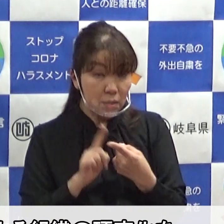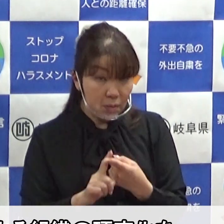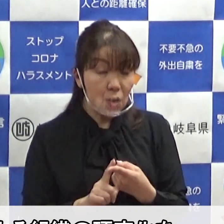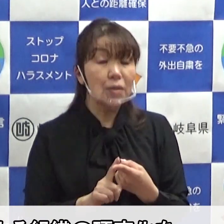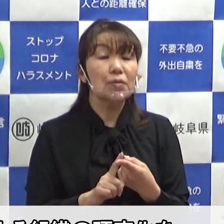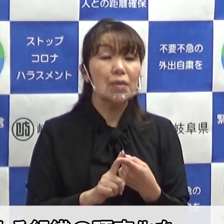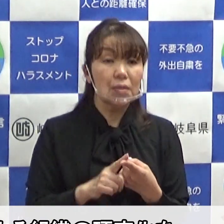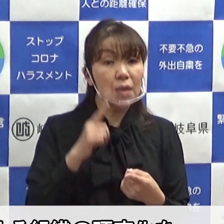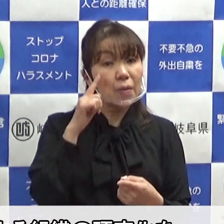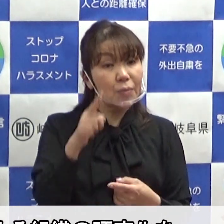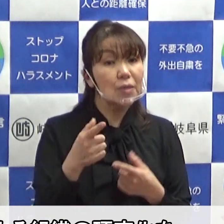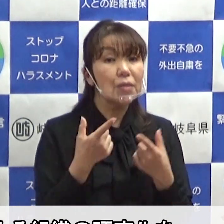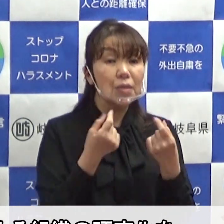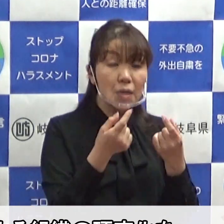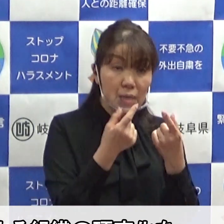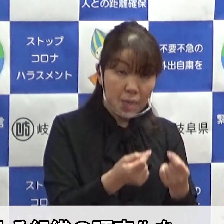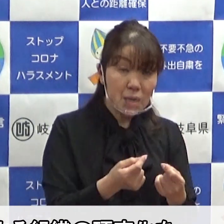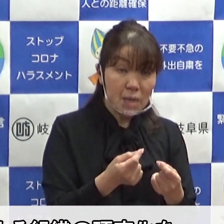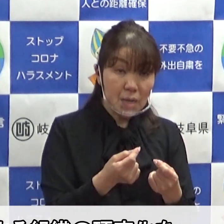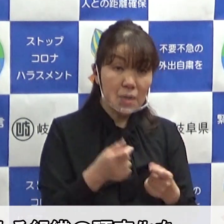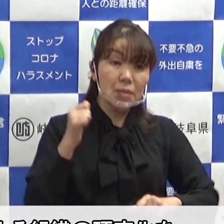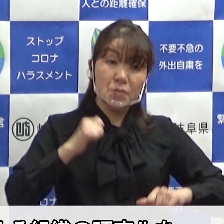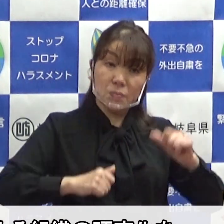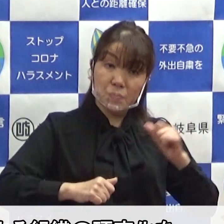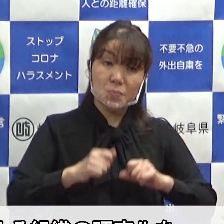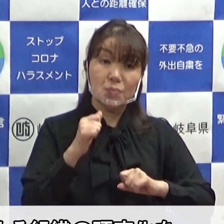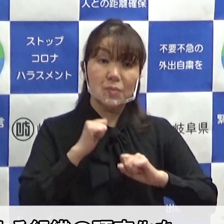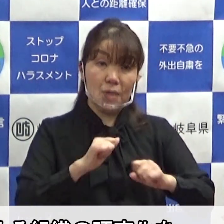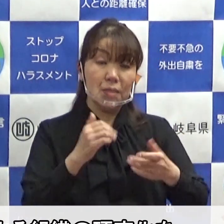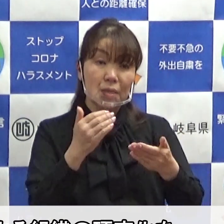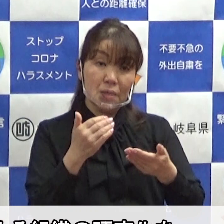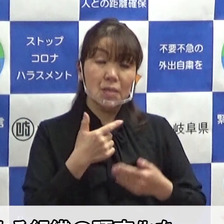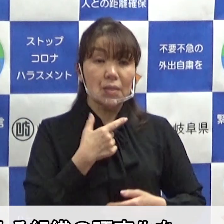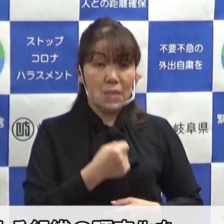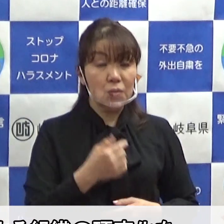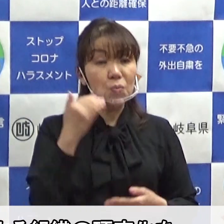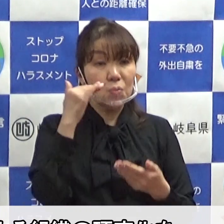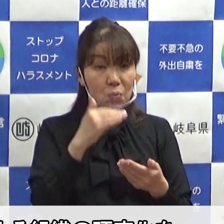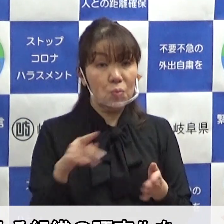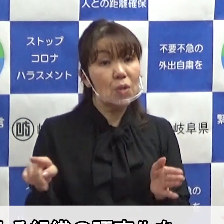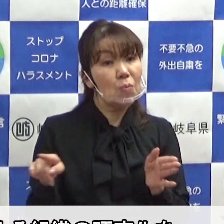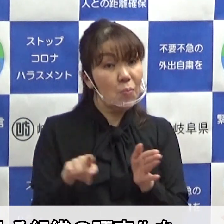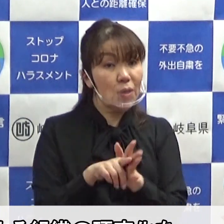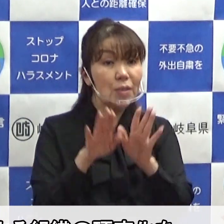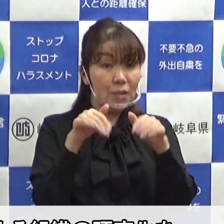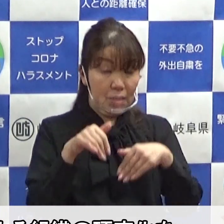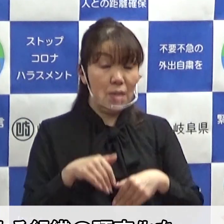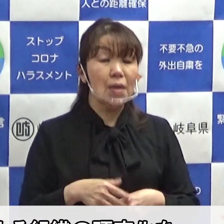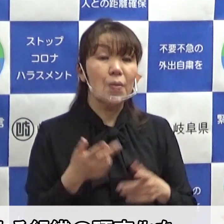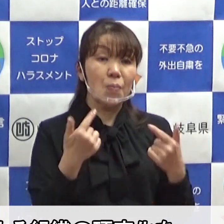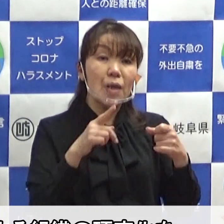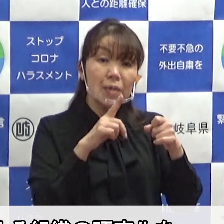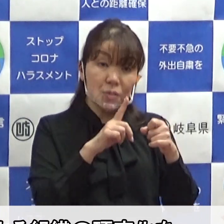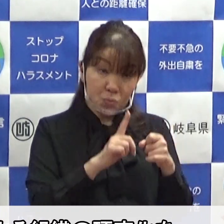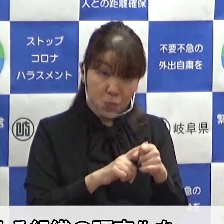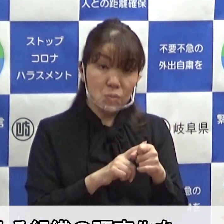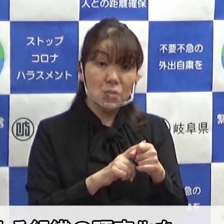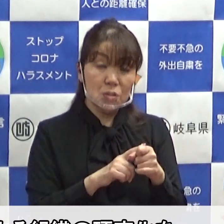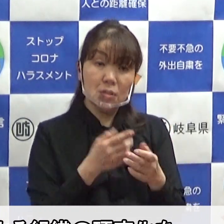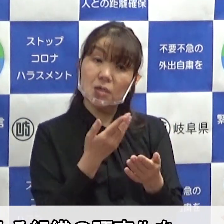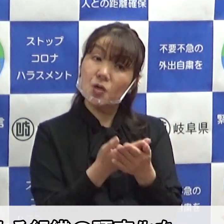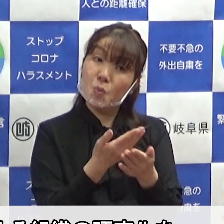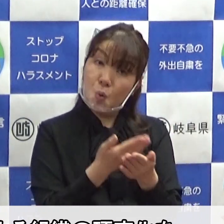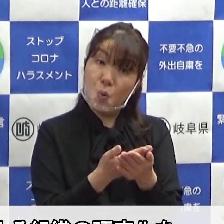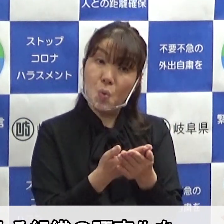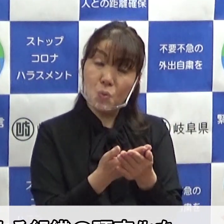らこう、それに合わせてこう臨機応変にやっていくというようなことは、やってきておりますし、毎年機構改革的なことで